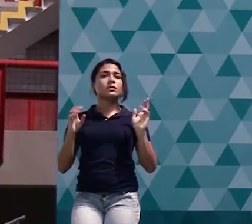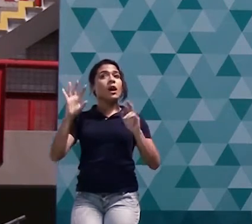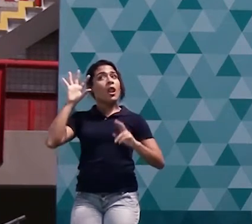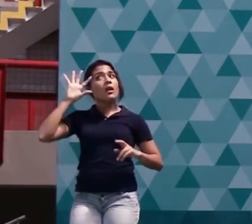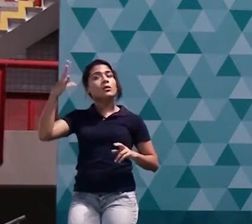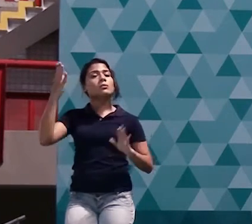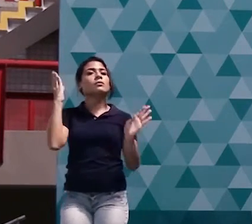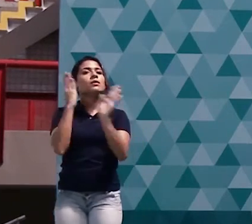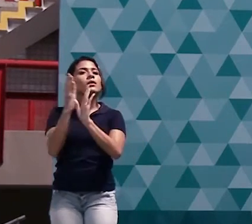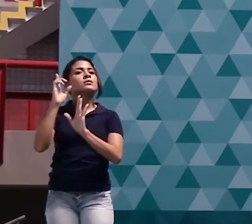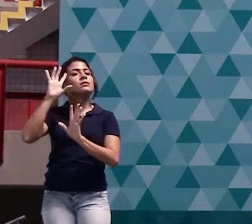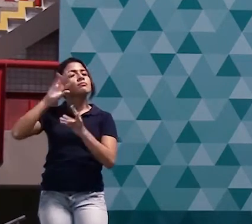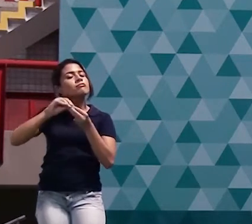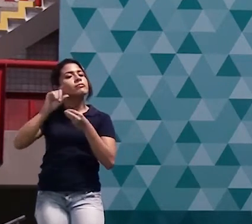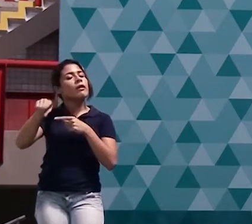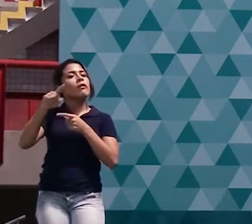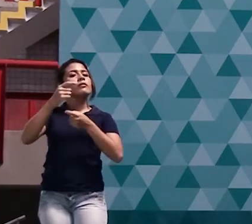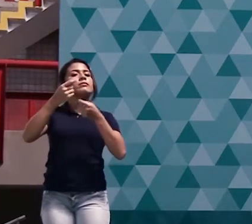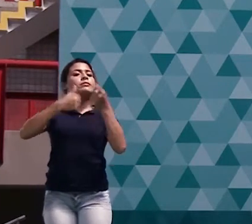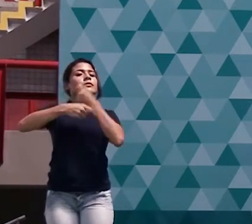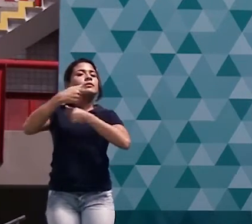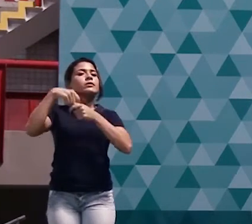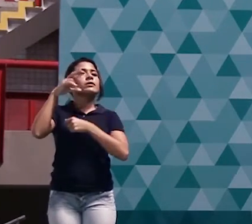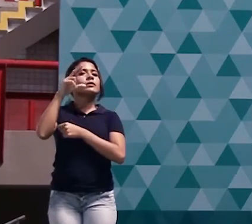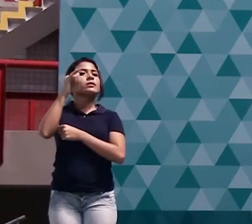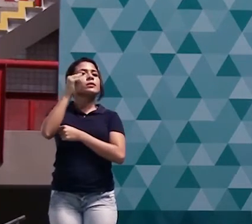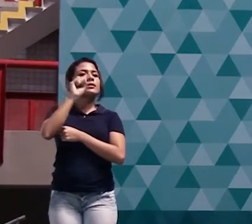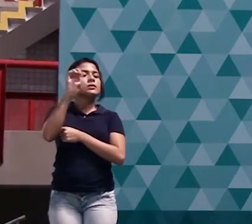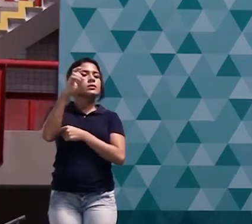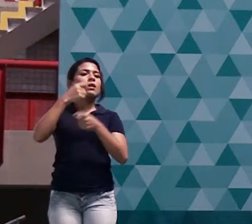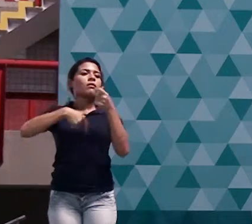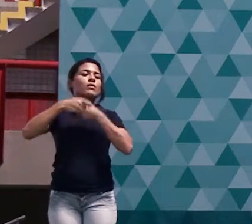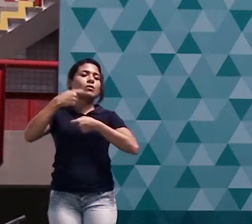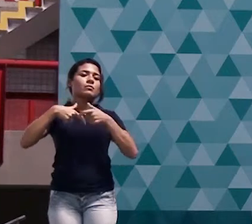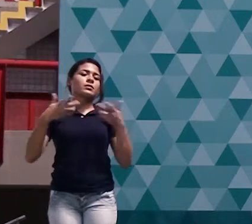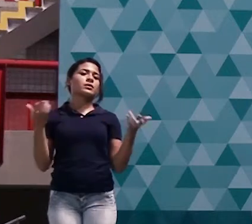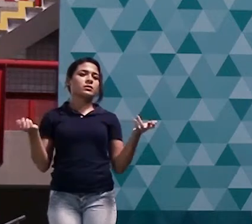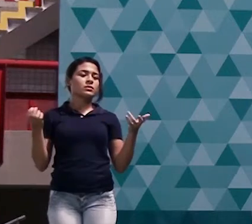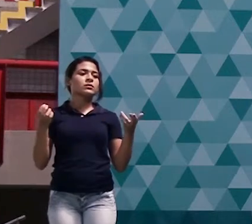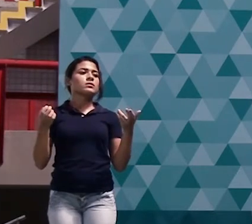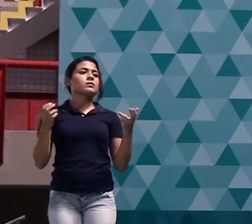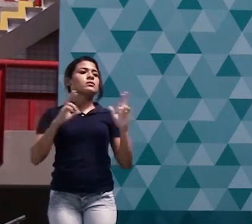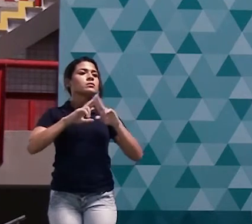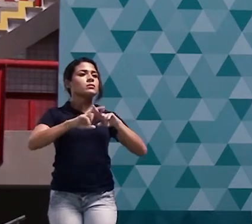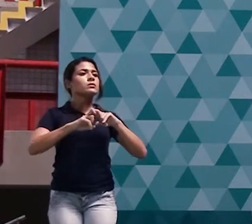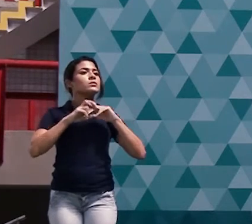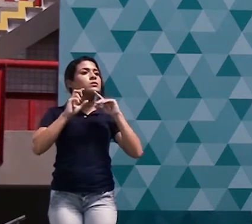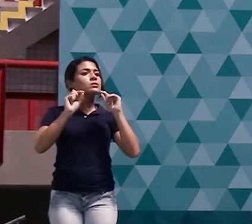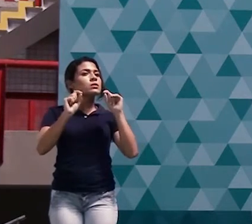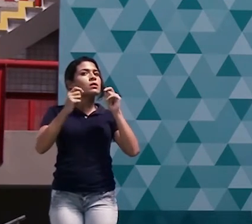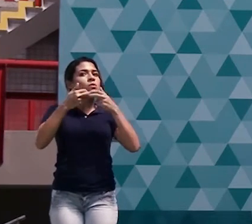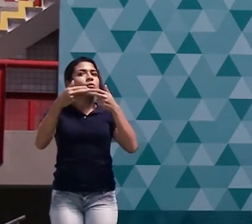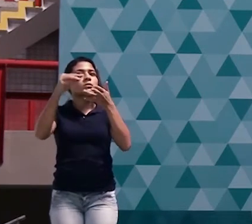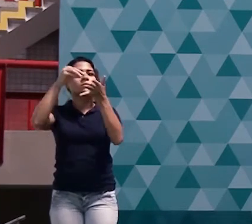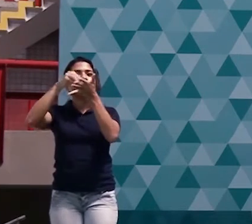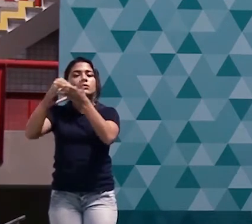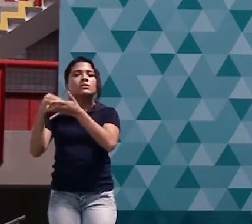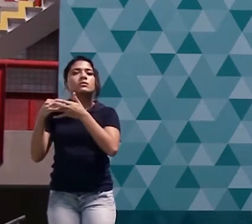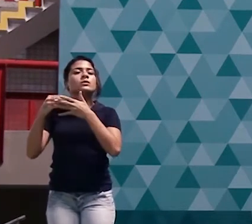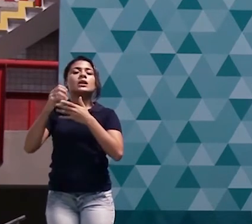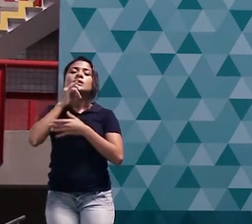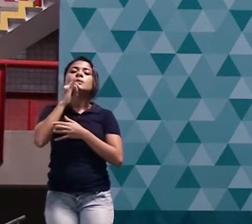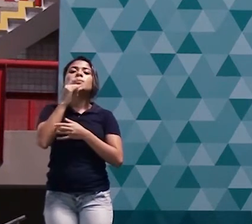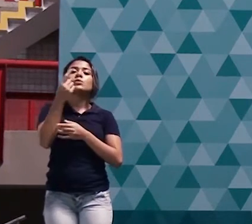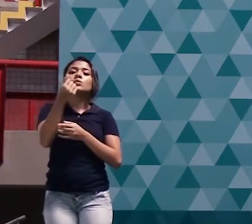Você pega a Inconfidência Mineira, a crise provocada pela escassez das minas. Conjuração Baiana.